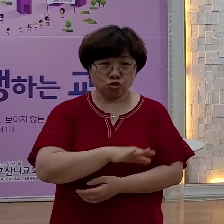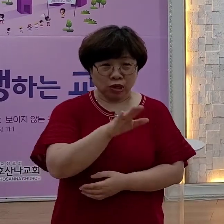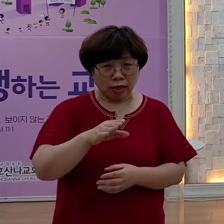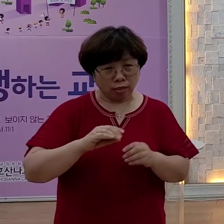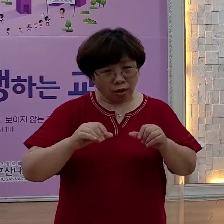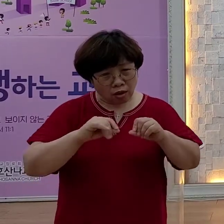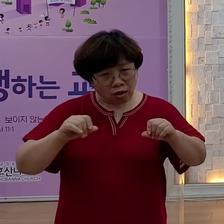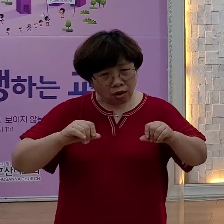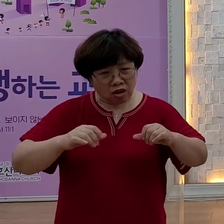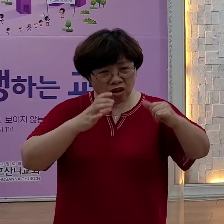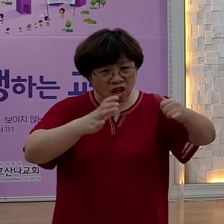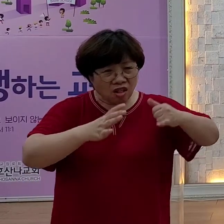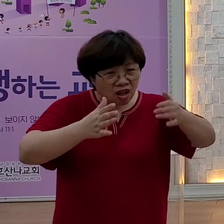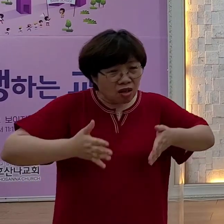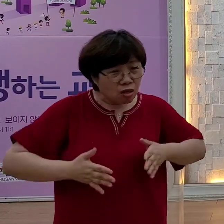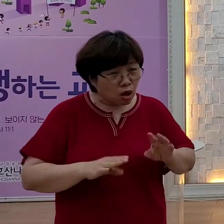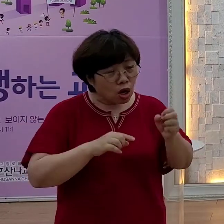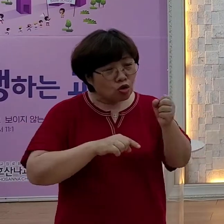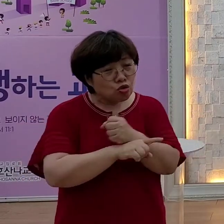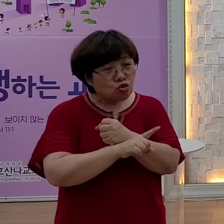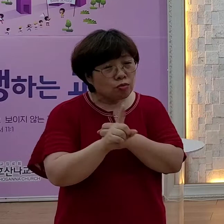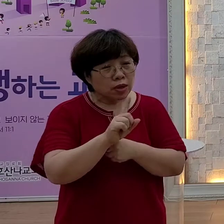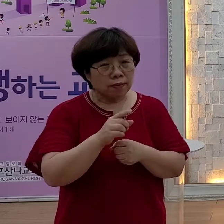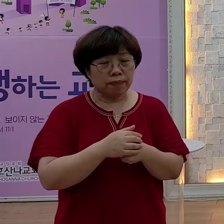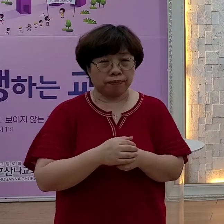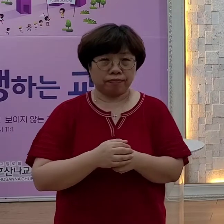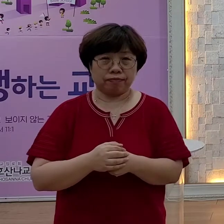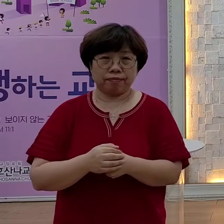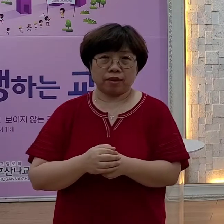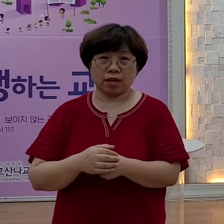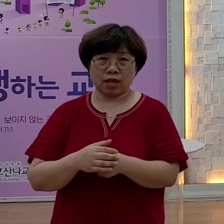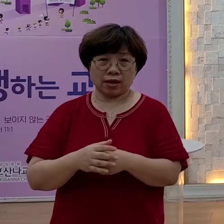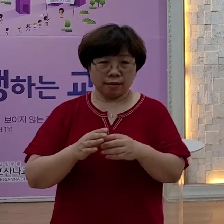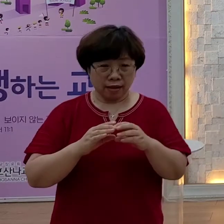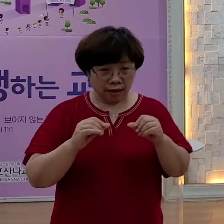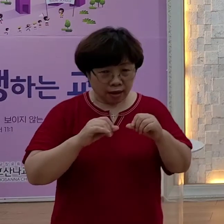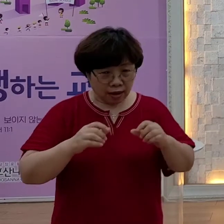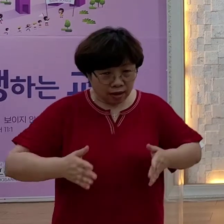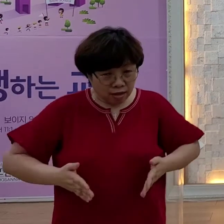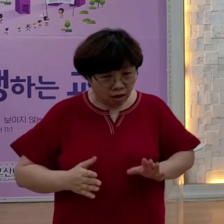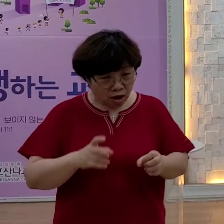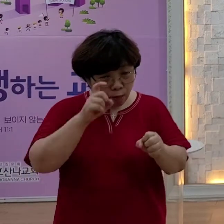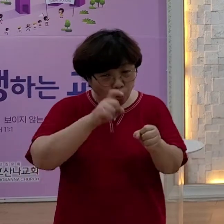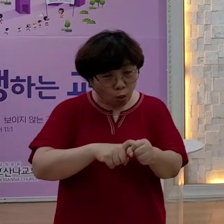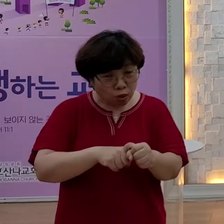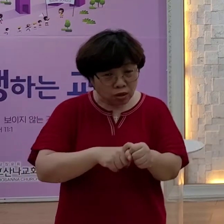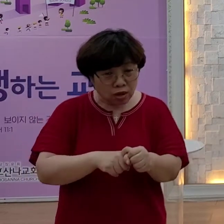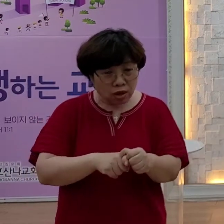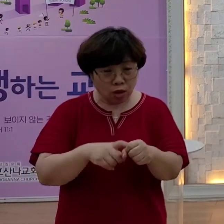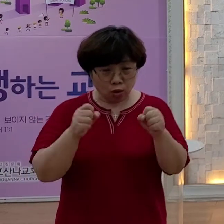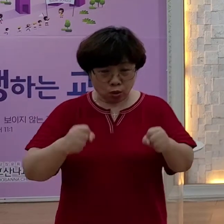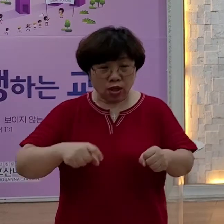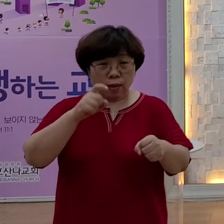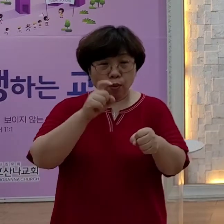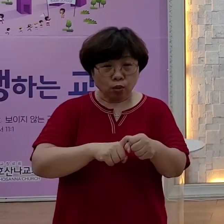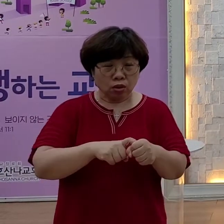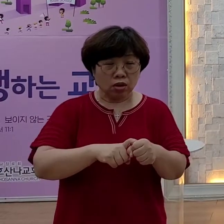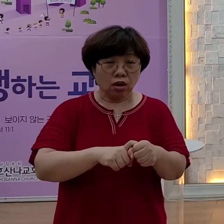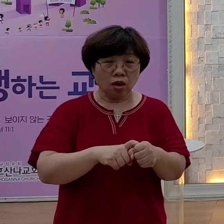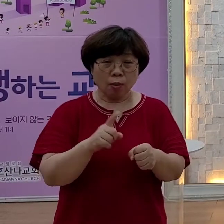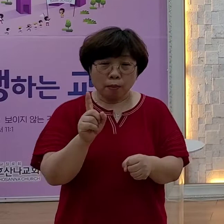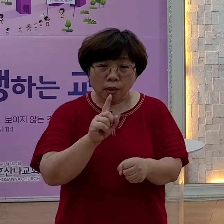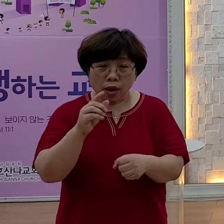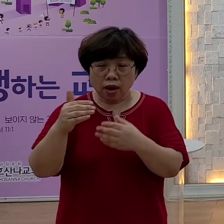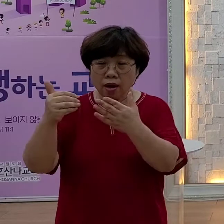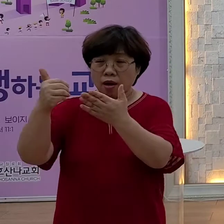왜 태어났습니까? 우리가 이 땅에 태어난 이유, 존재 목적은